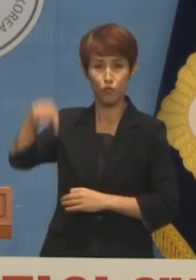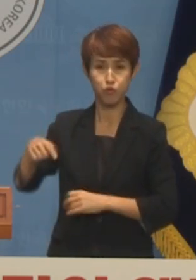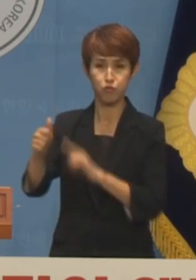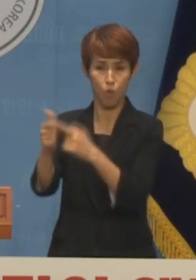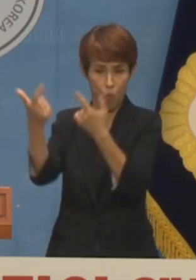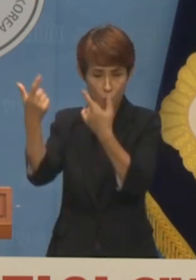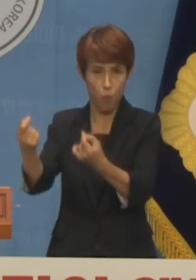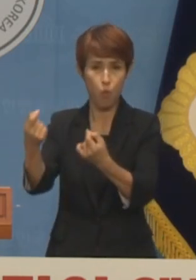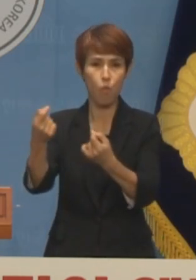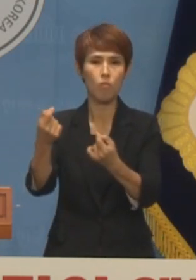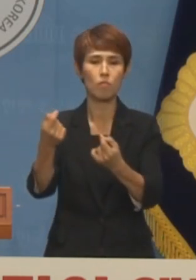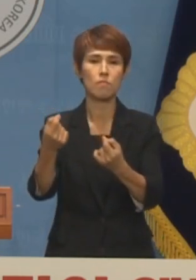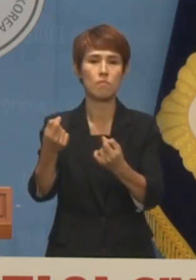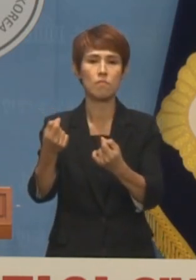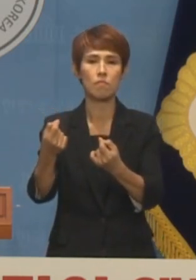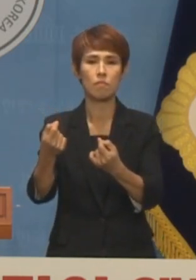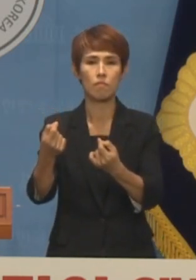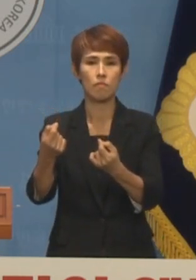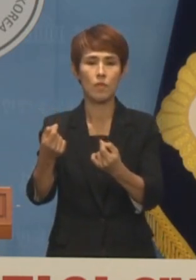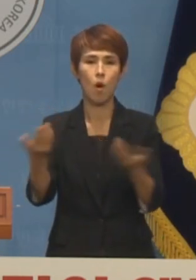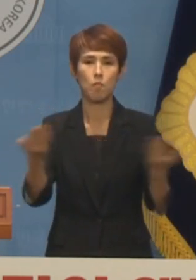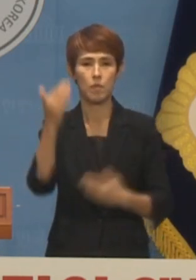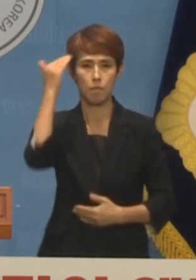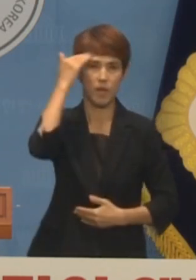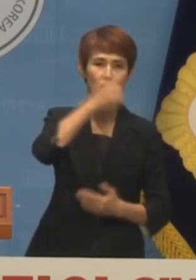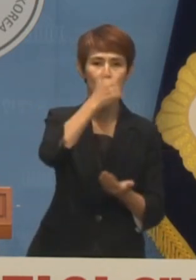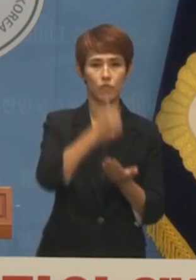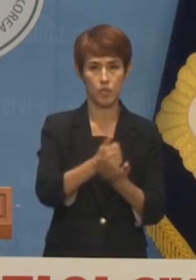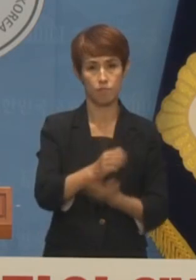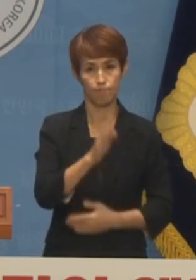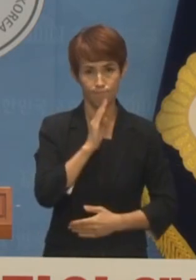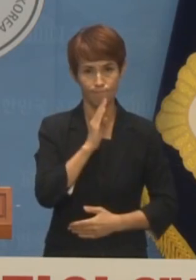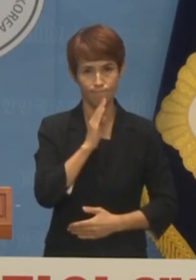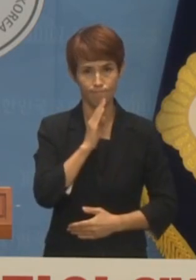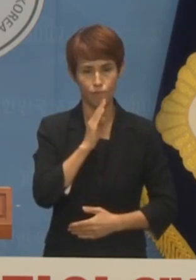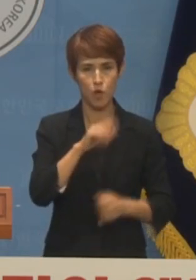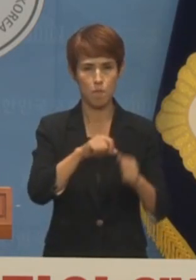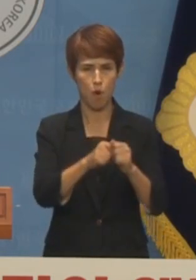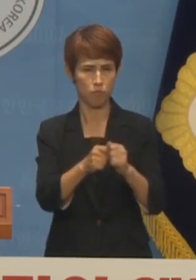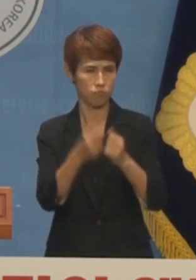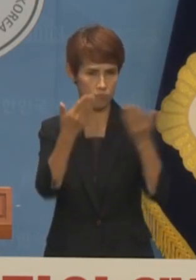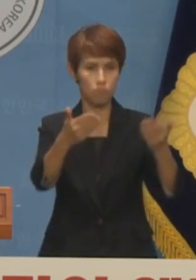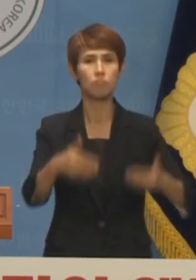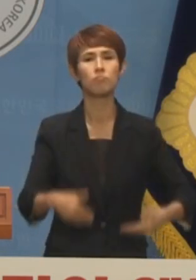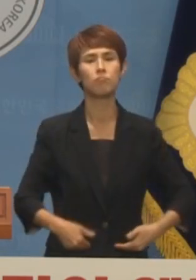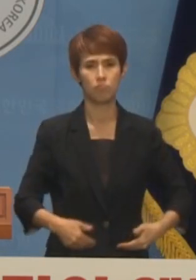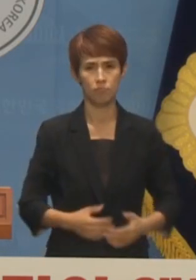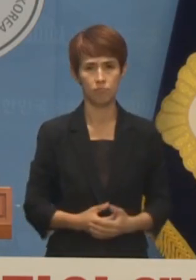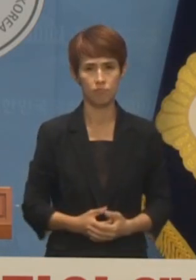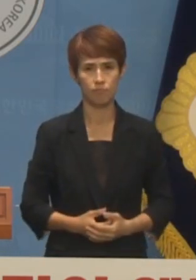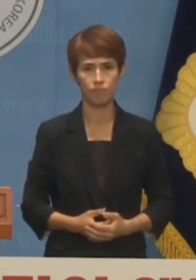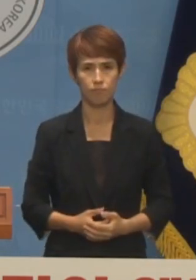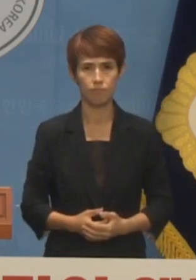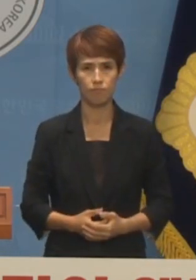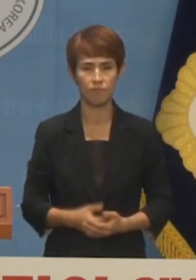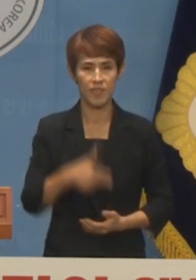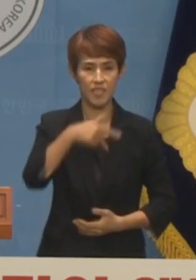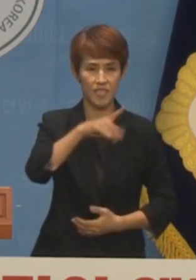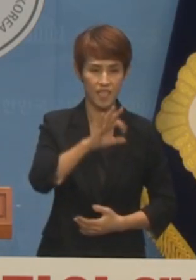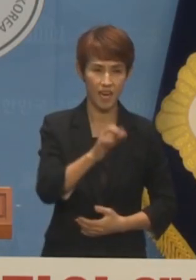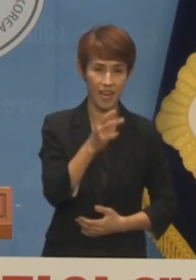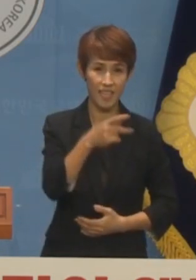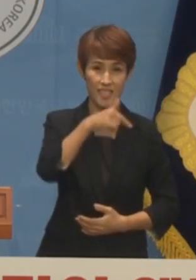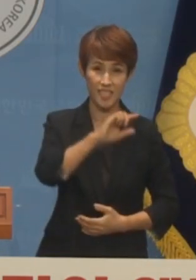경남도지사와 마찬가지로 위계에 의한 업무방해의 죄책을 지고 엄정히 처벌돼야 마땅합니다. 장해찬 전